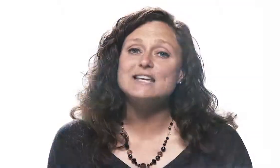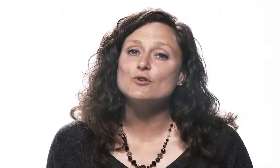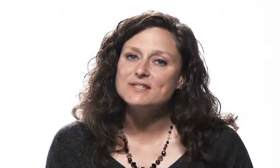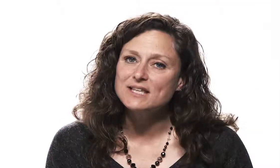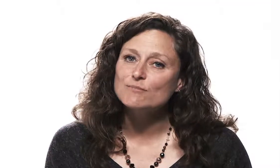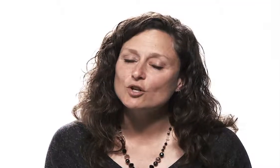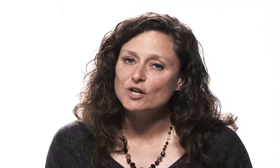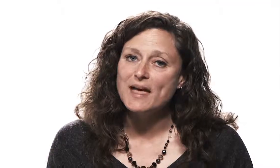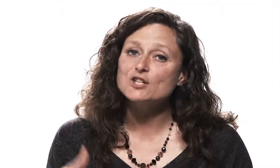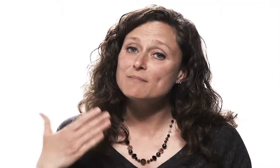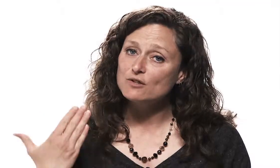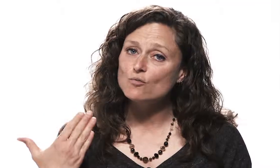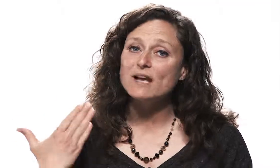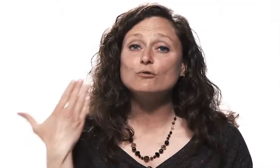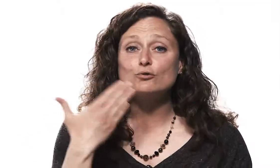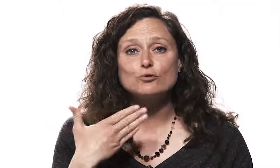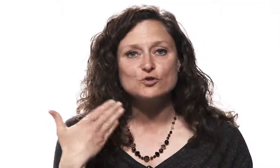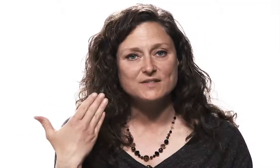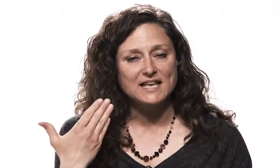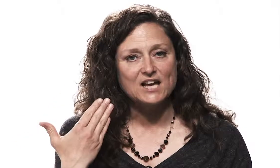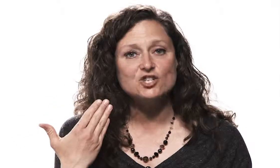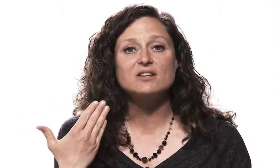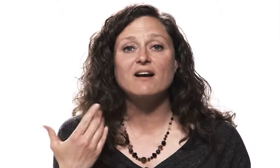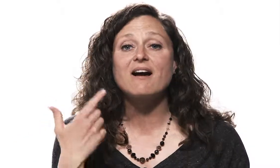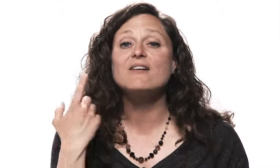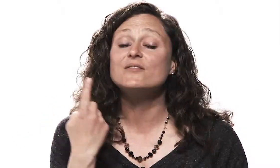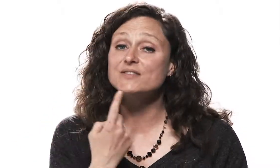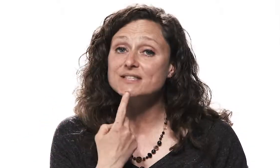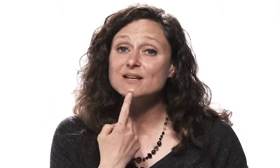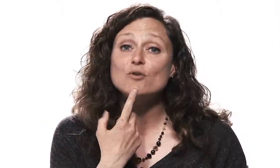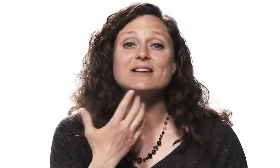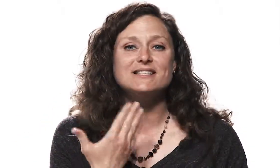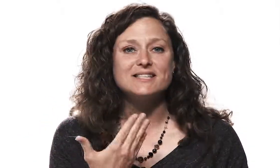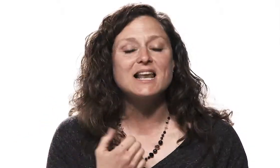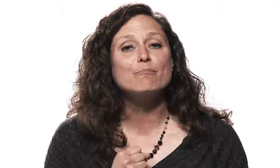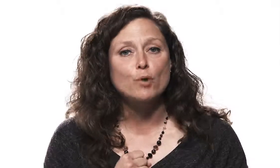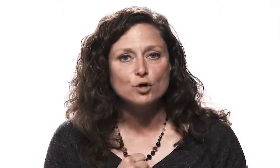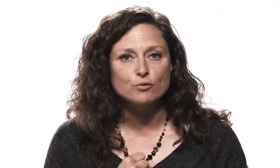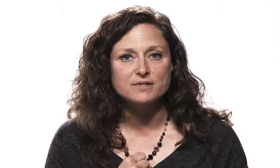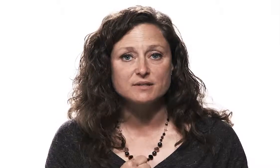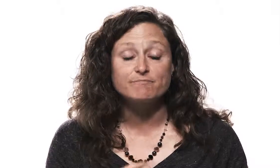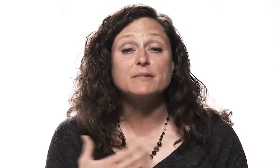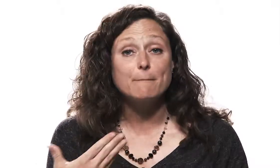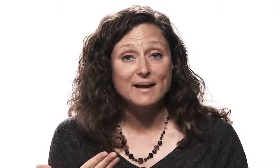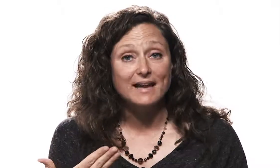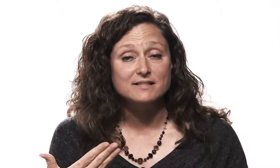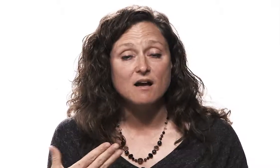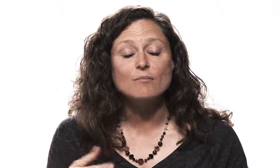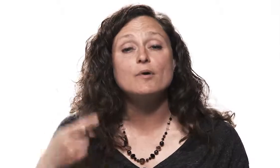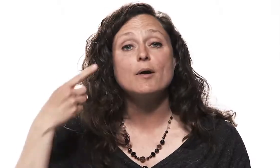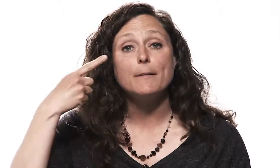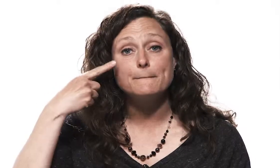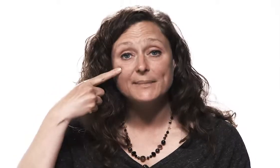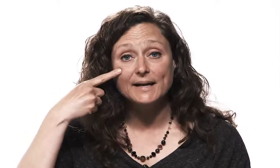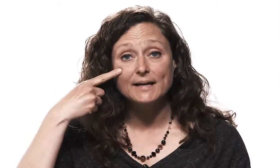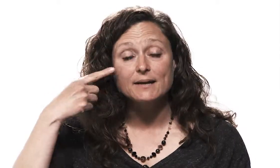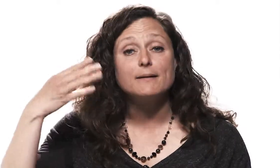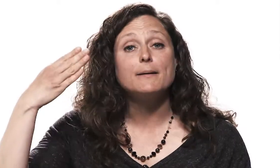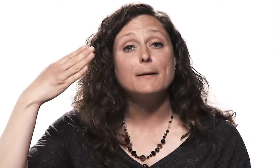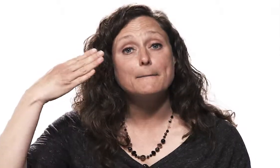un système de codage manuel autour du visage qui rend visibles les syllabes prononcées. Par exemple, pain,